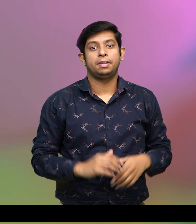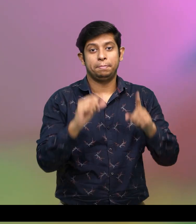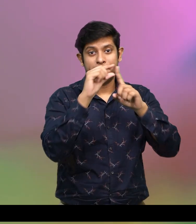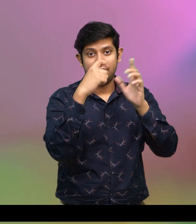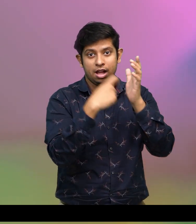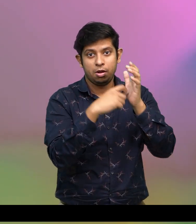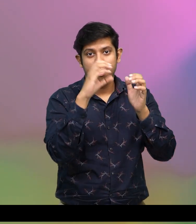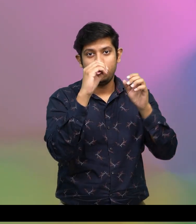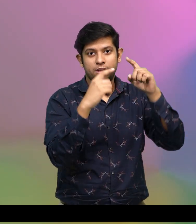ప్రోటోకార్డేట్.